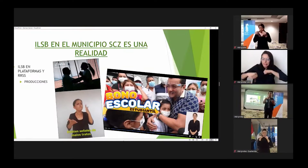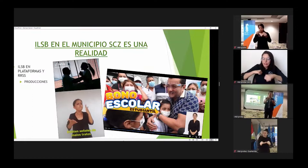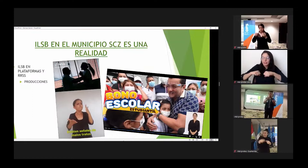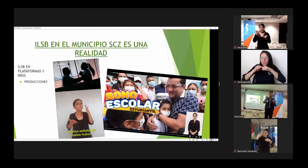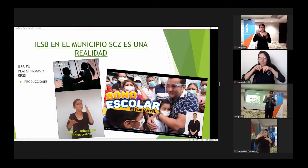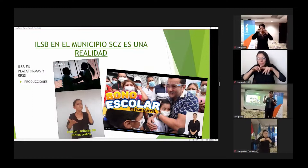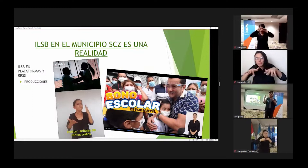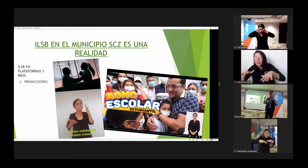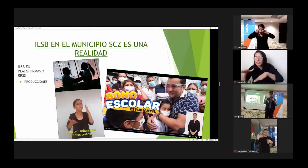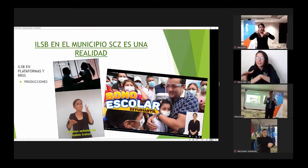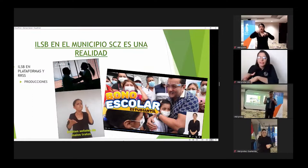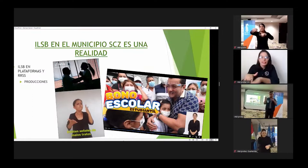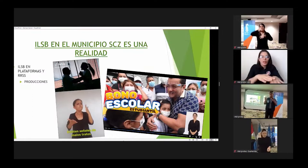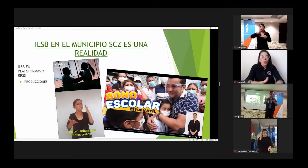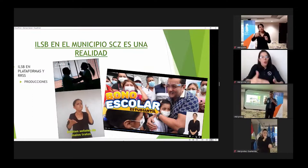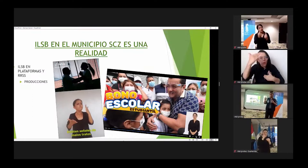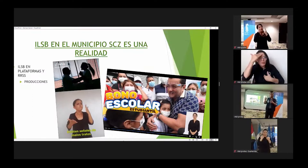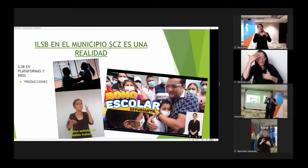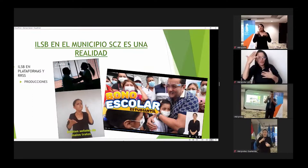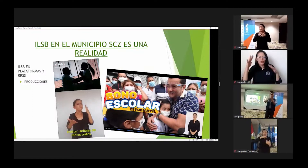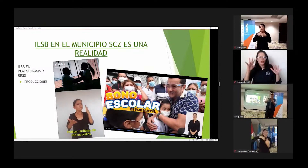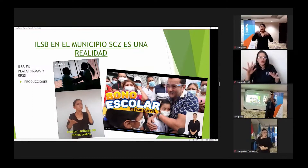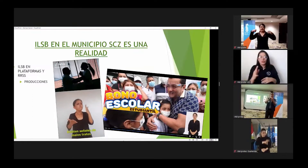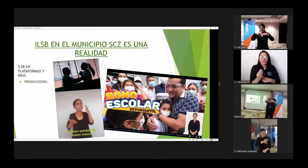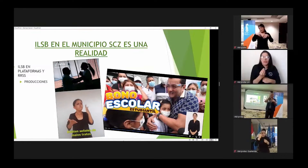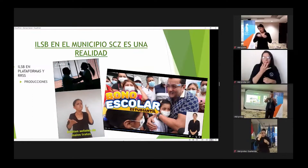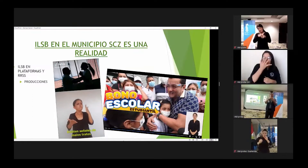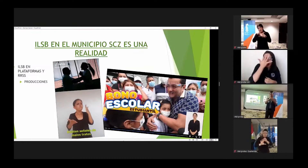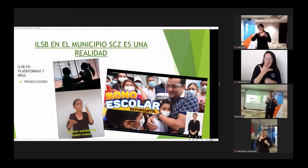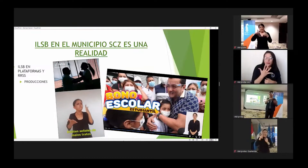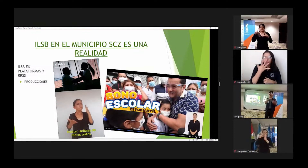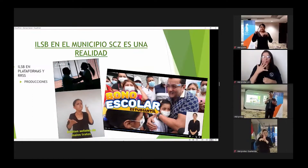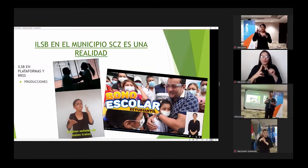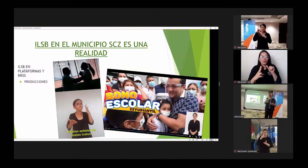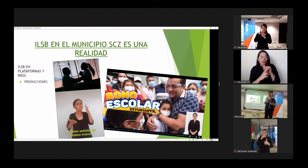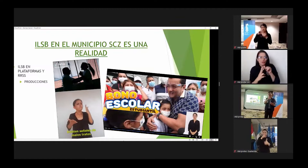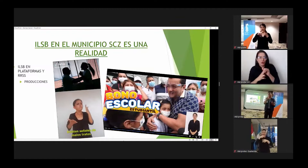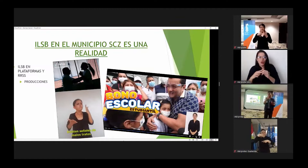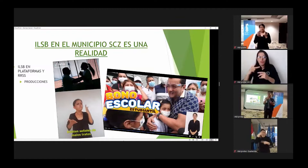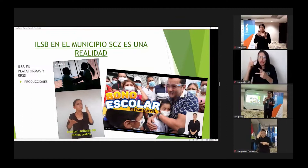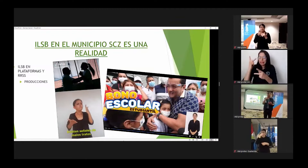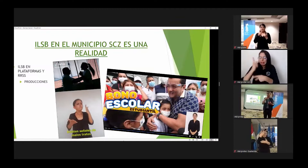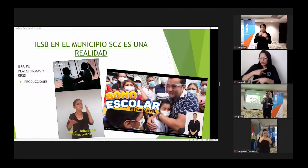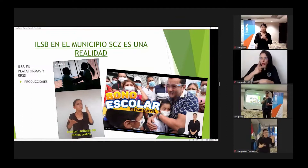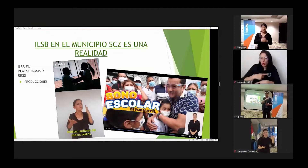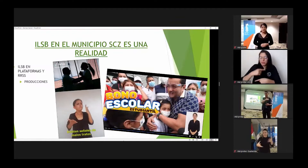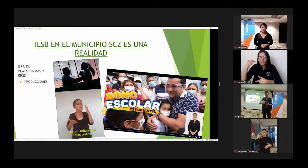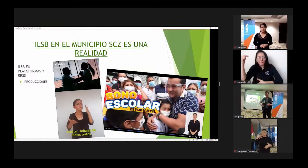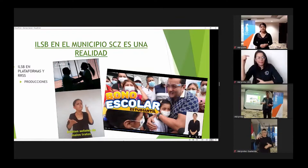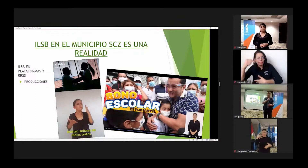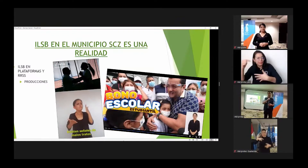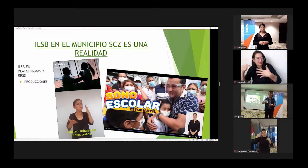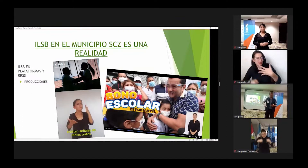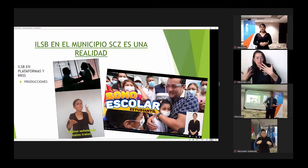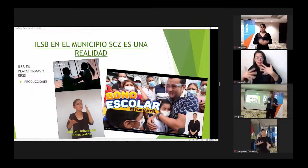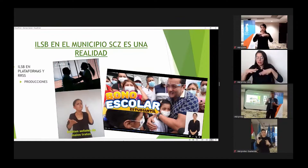en todas las redes sociales, Facebook, YouTube, hasta TikTok. TikTok, en todas las plataformas que ahora se